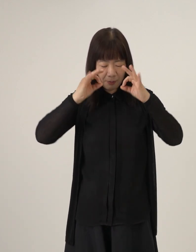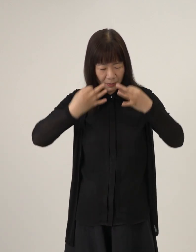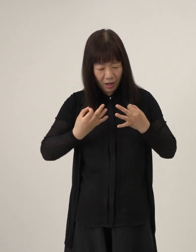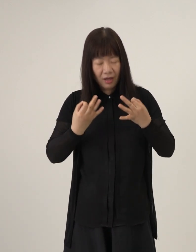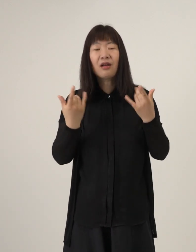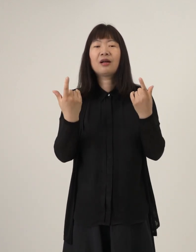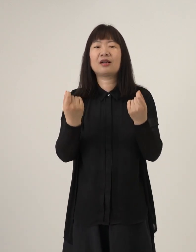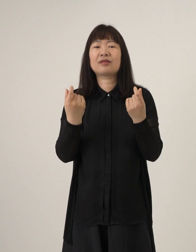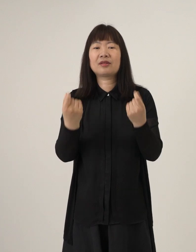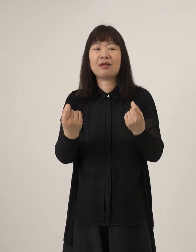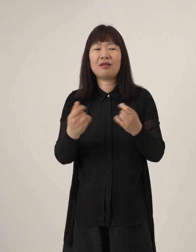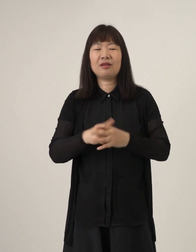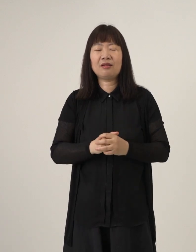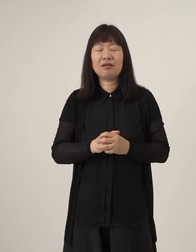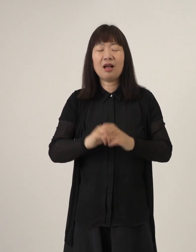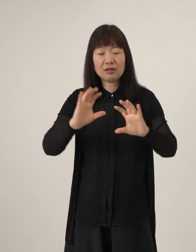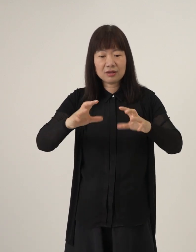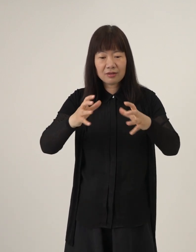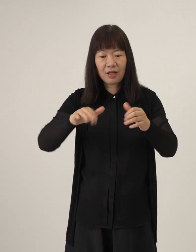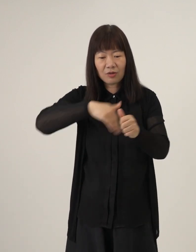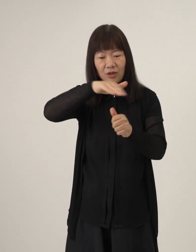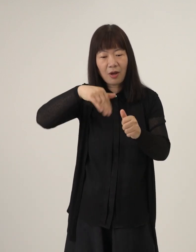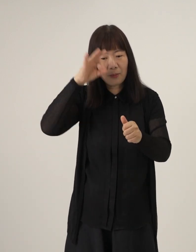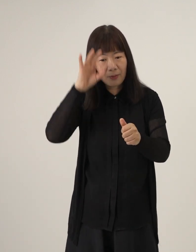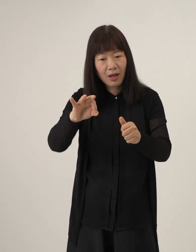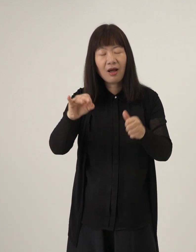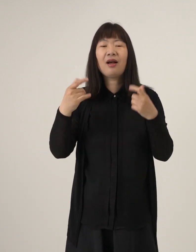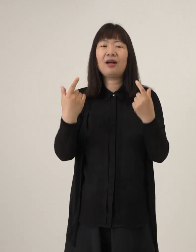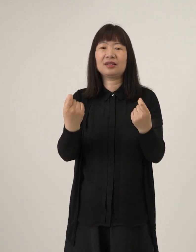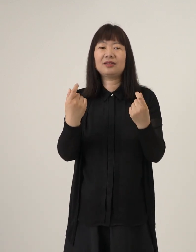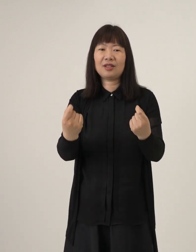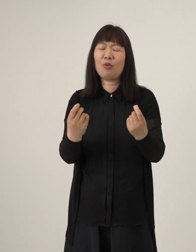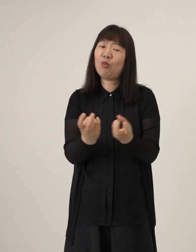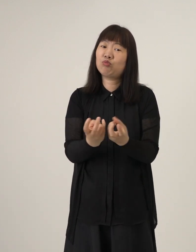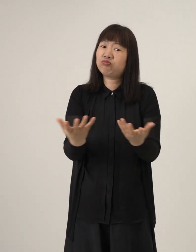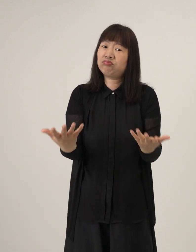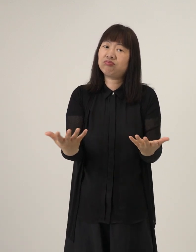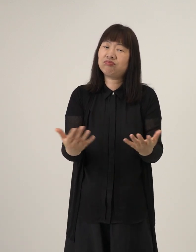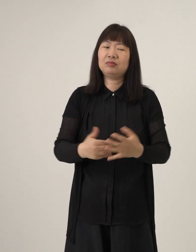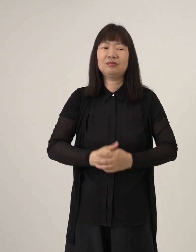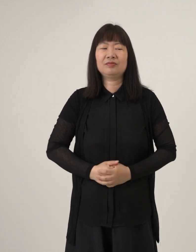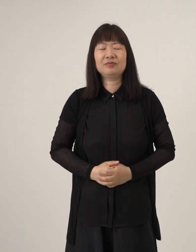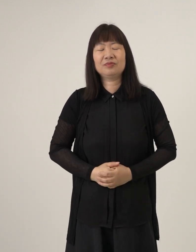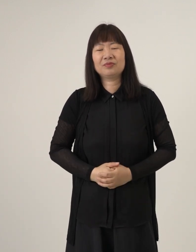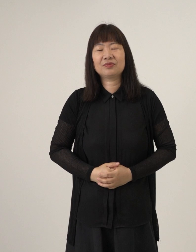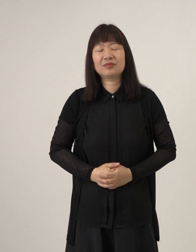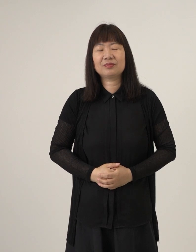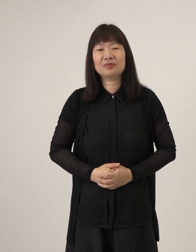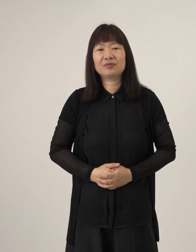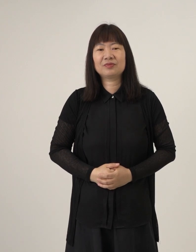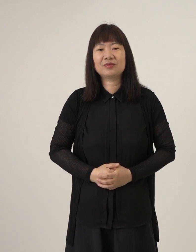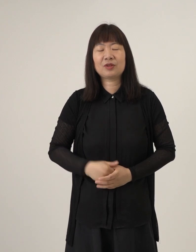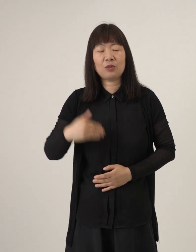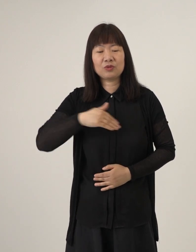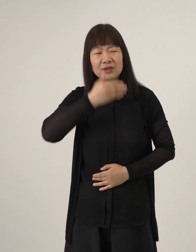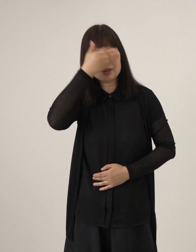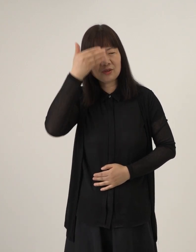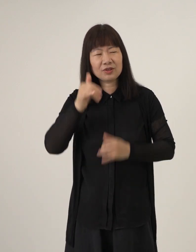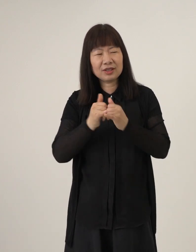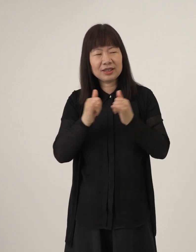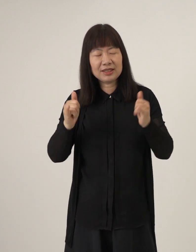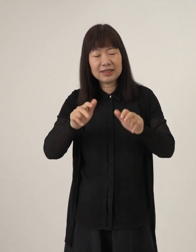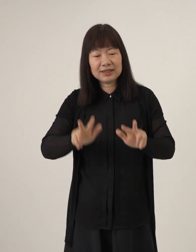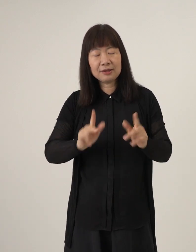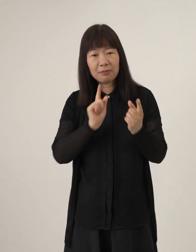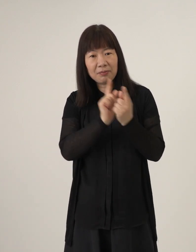보니까. 세상이 그래요. 어쩔 수 없어요. 그래서 우리 청년들이